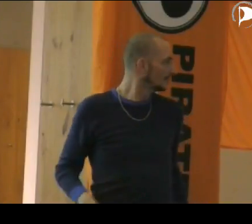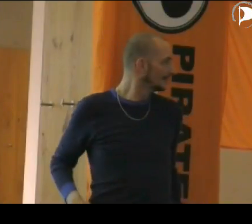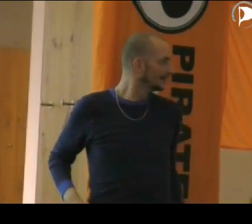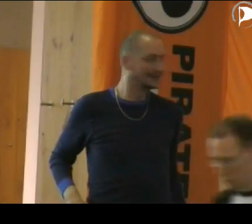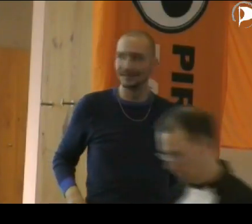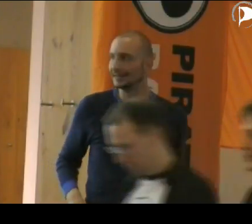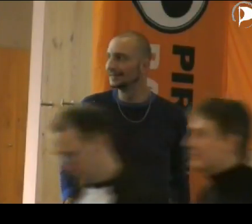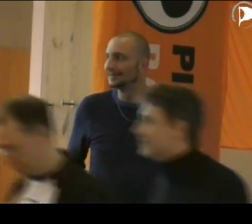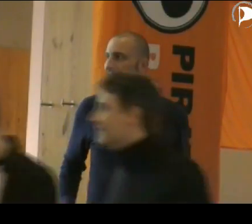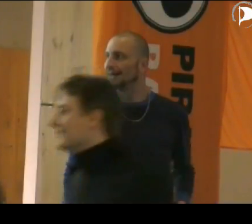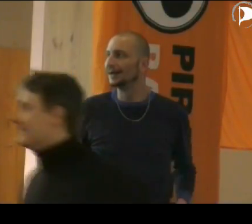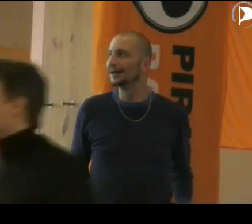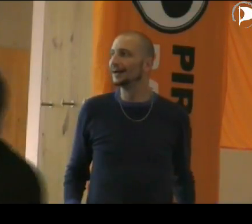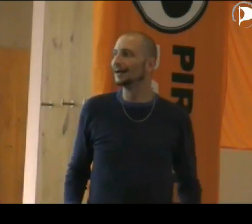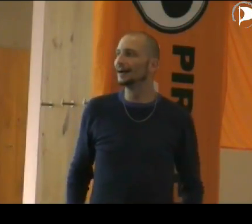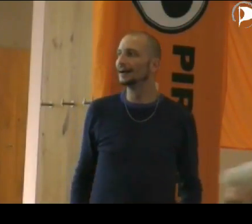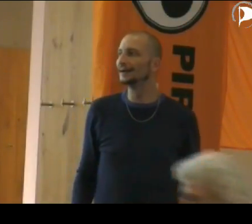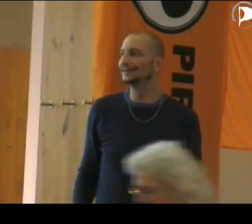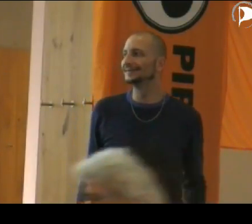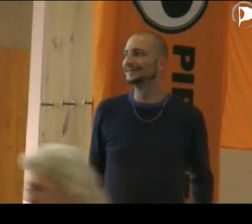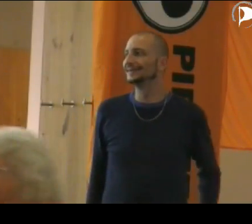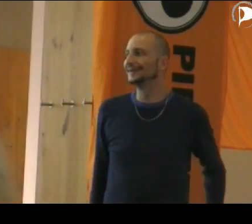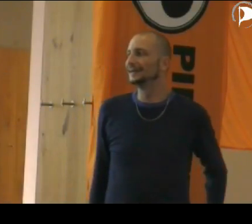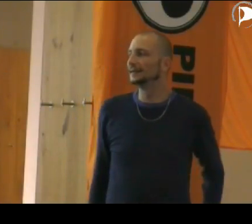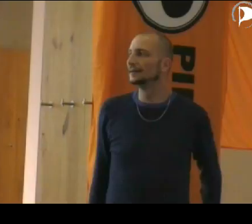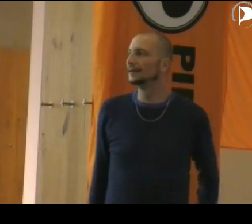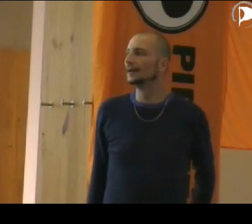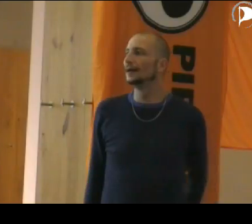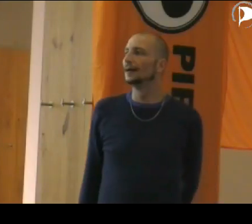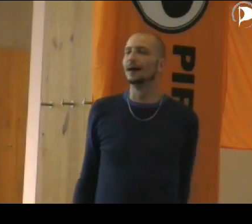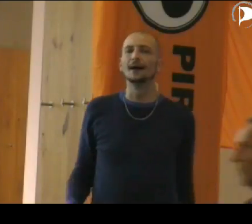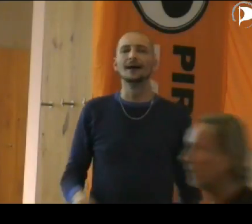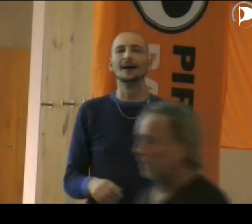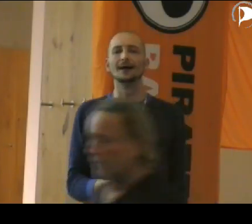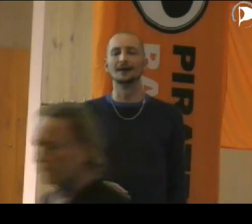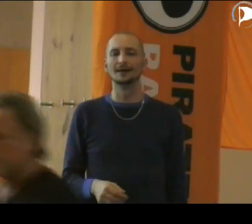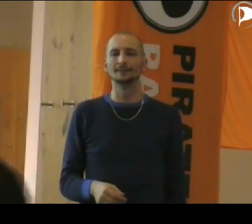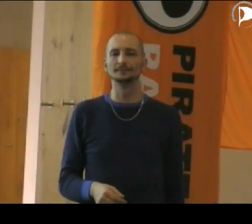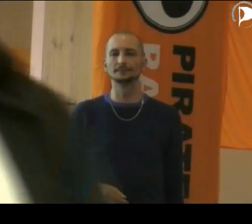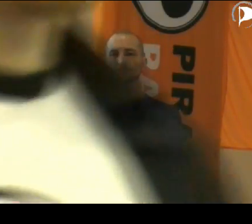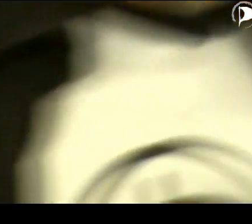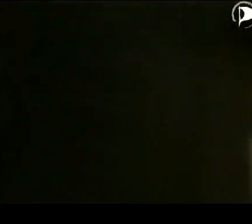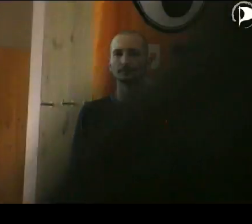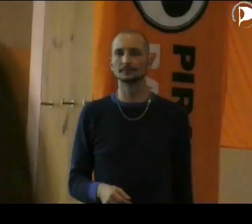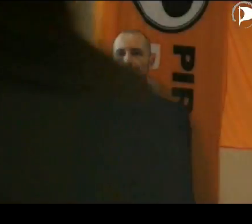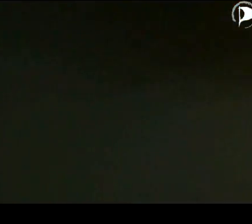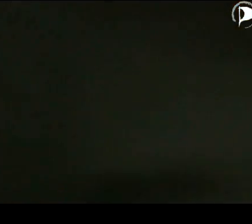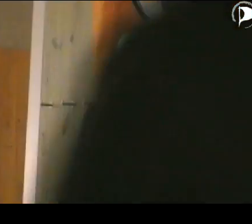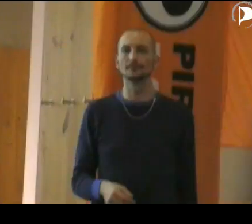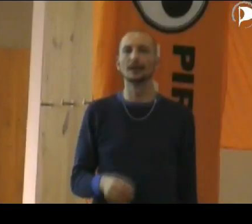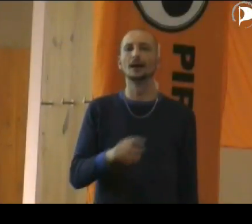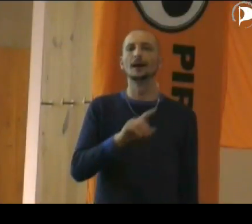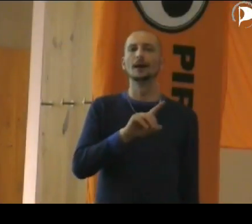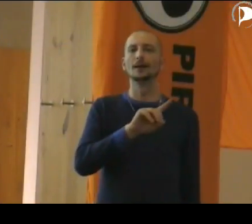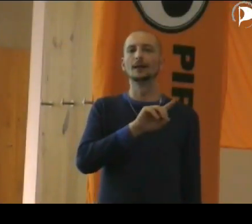besser so machen wir sie nicht lange spannend deine kandidat kam ich